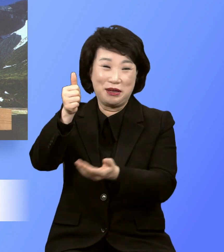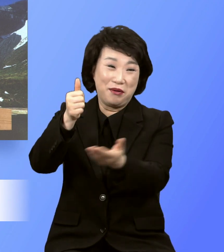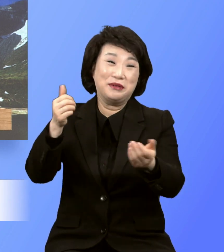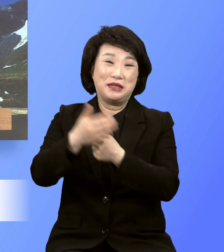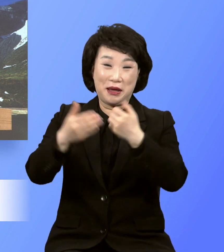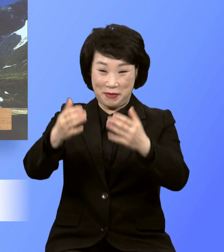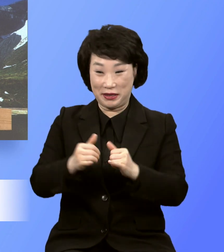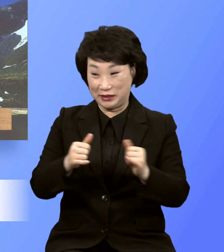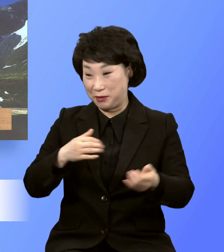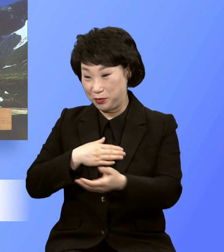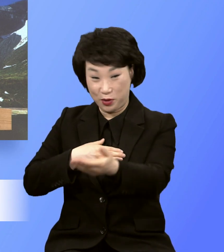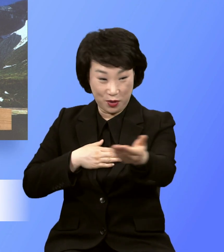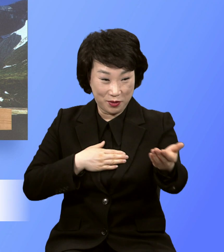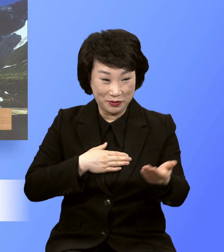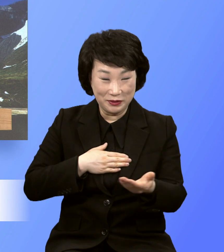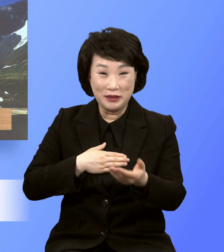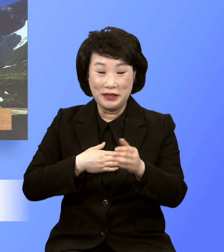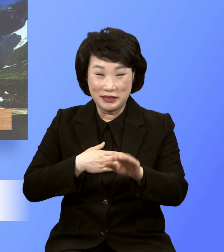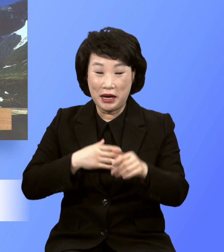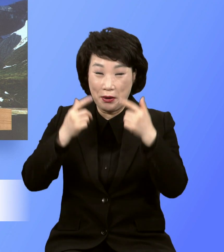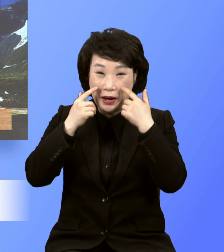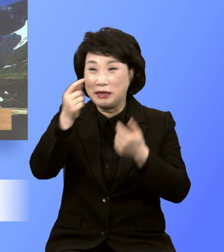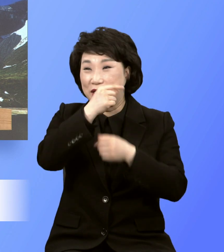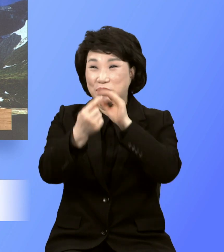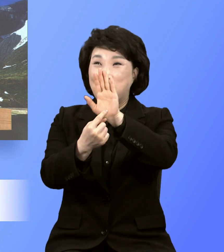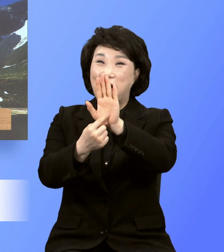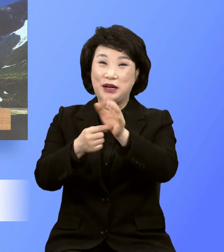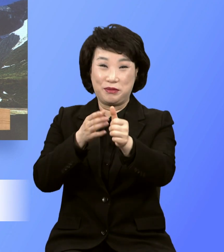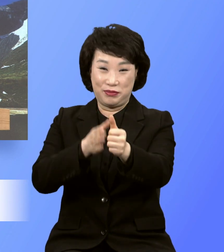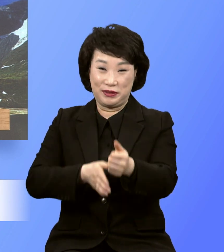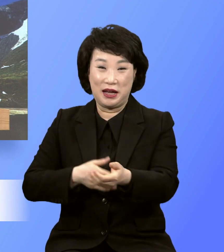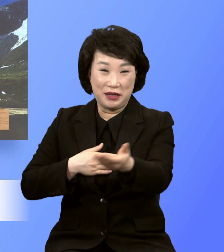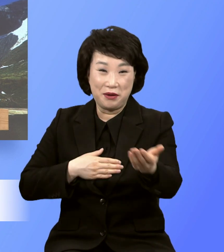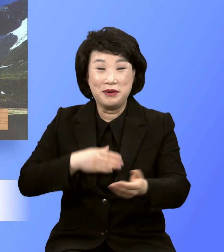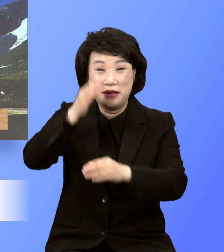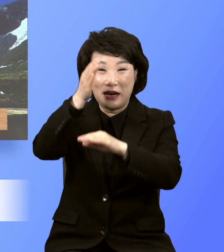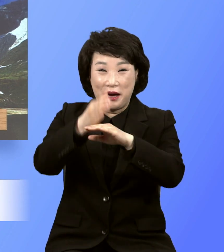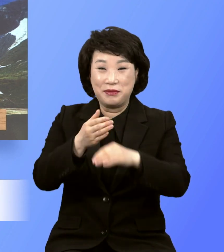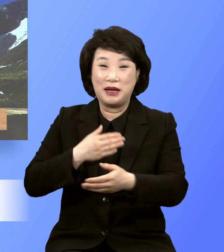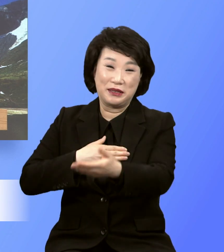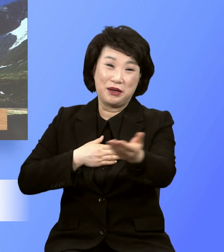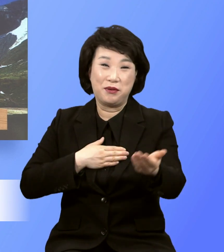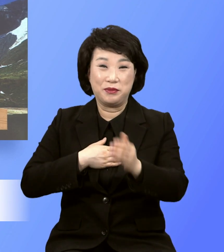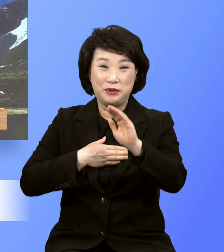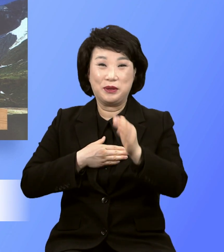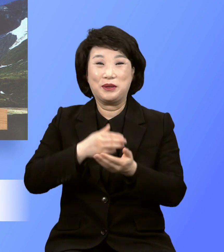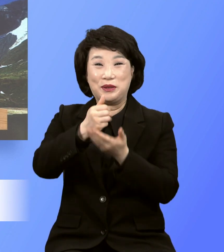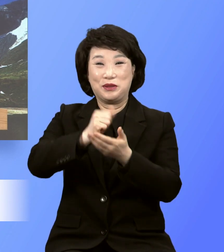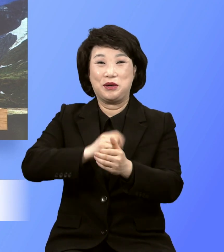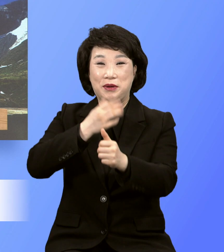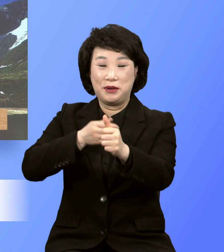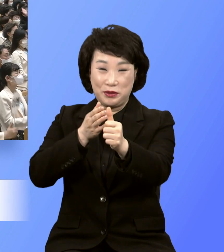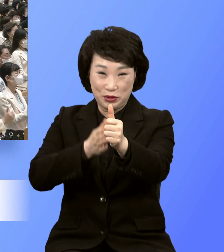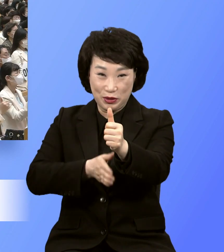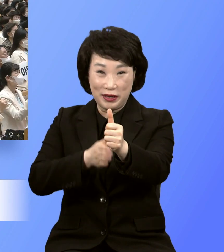은혜 입은 자임을 확증하면서 감사하는 여러분 되기를 주님의